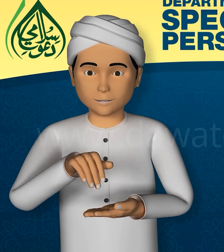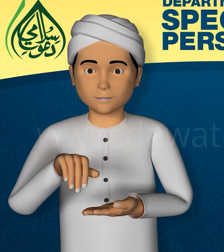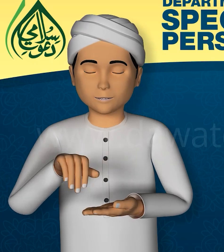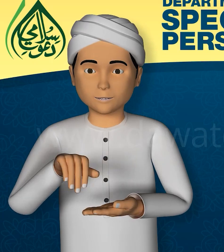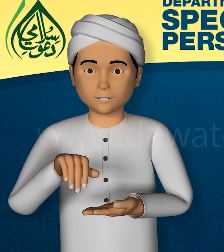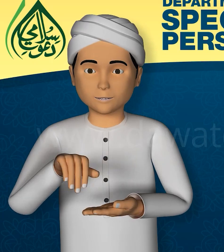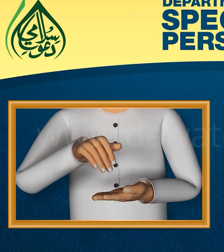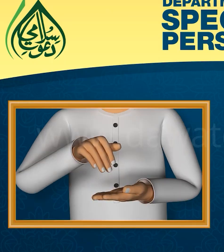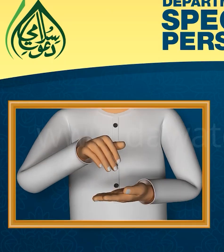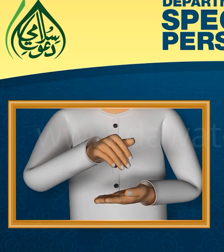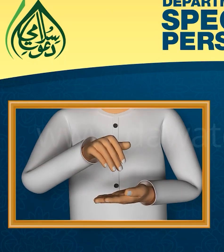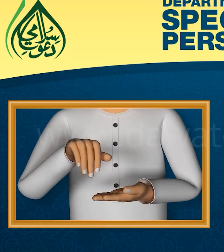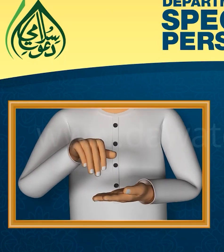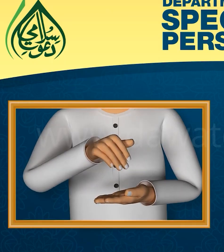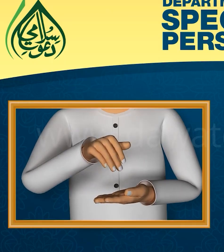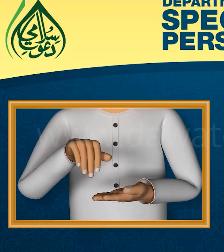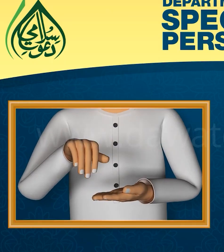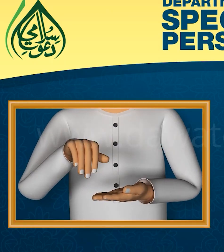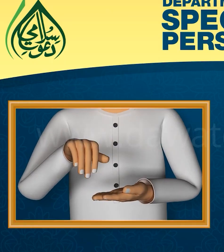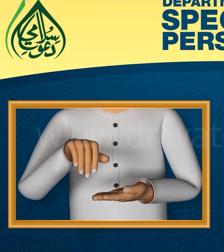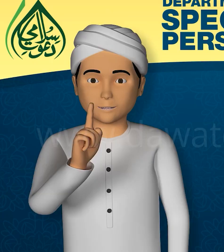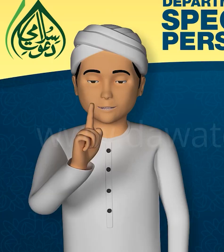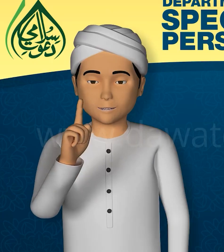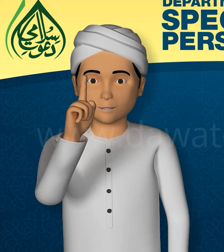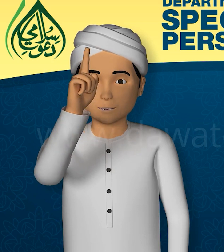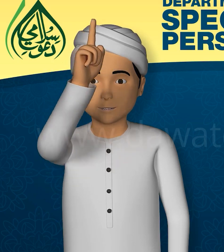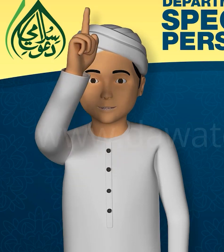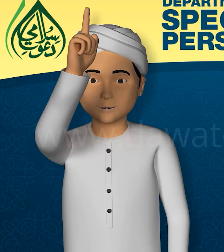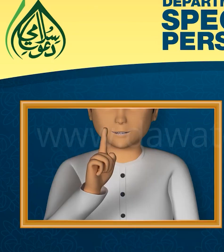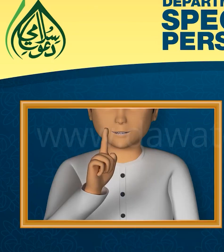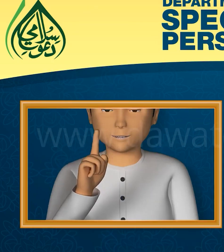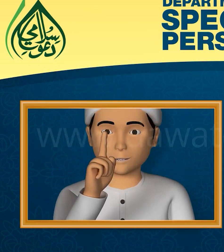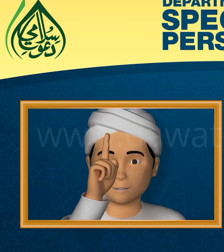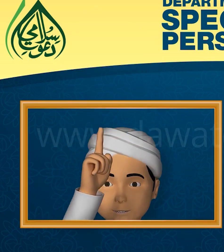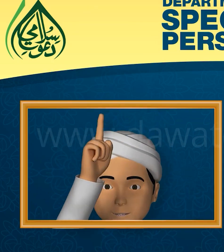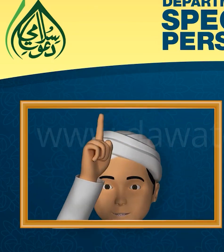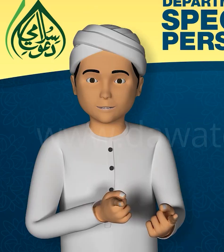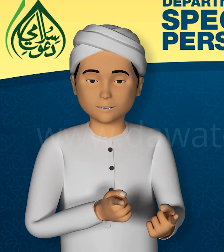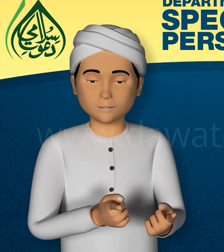पता पता उम्र उम्र